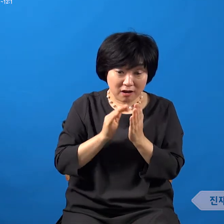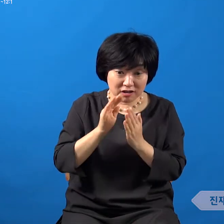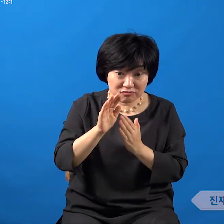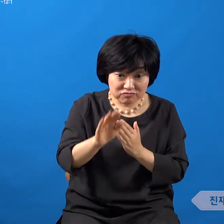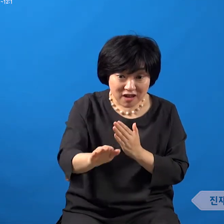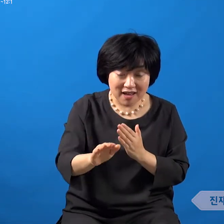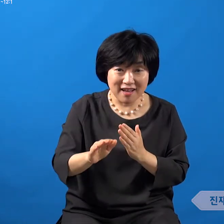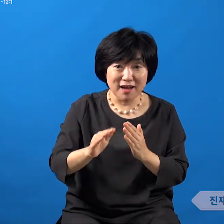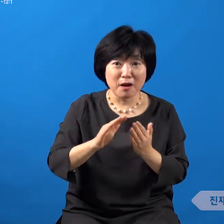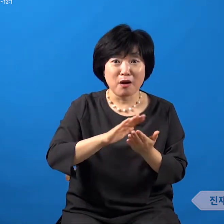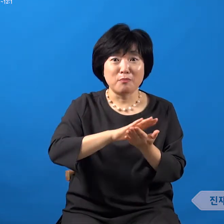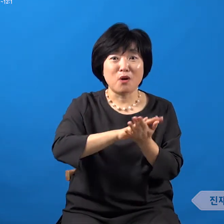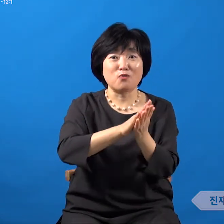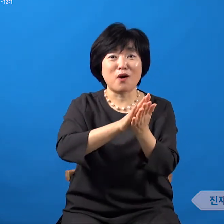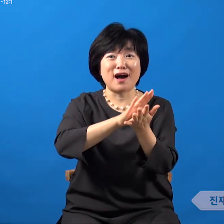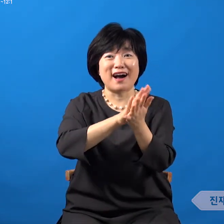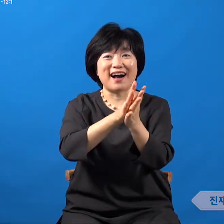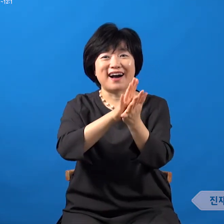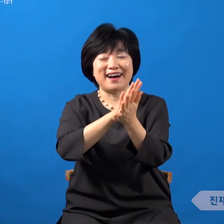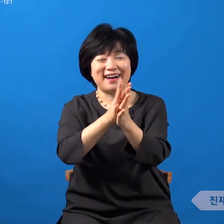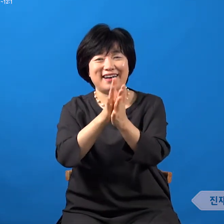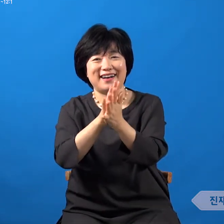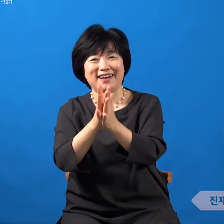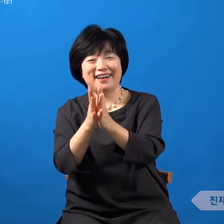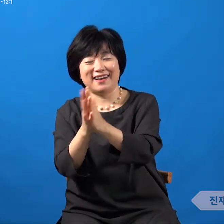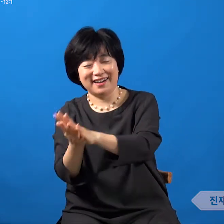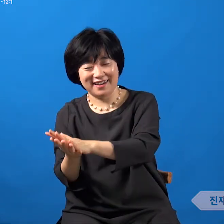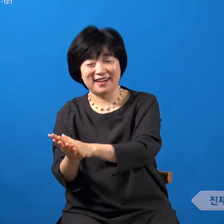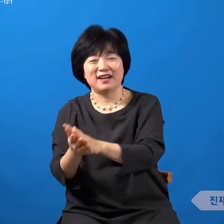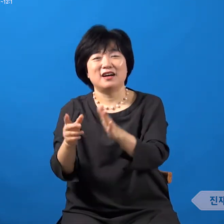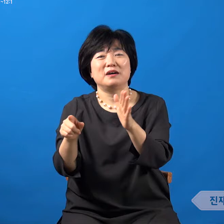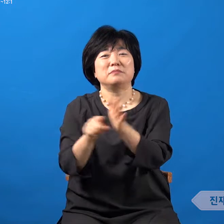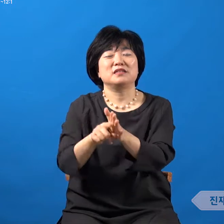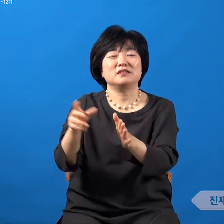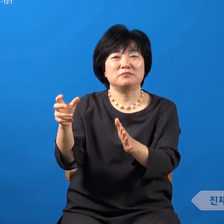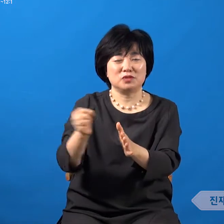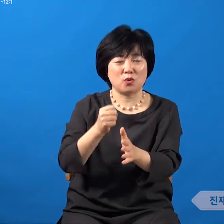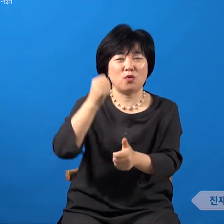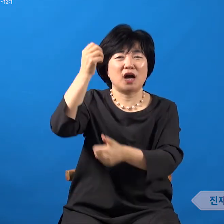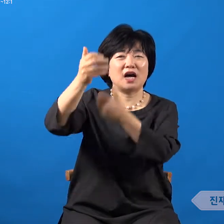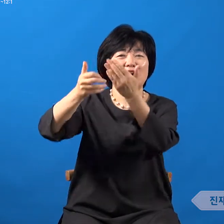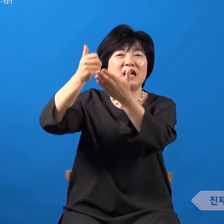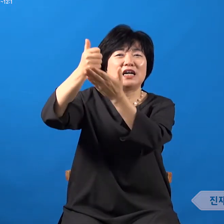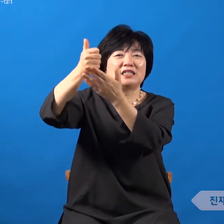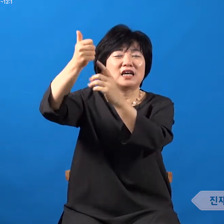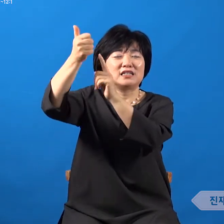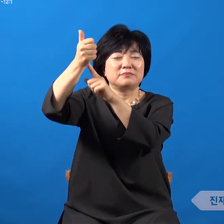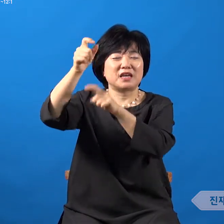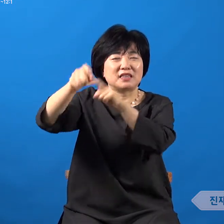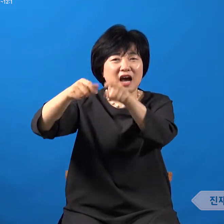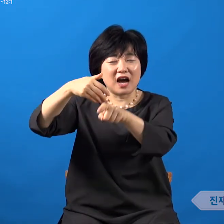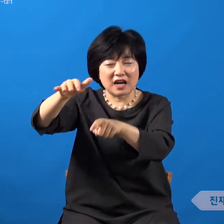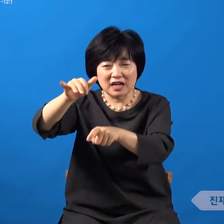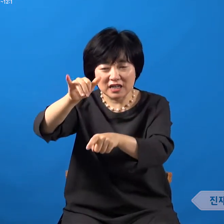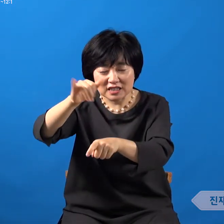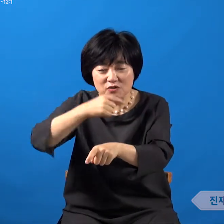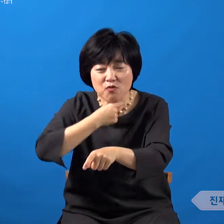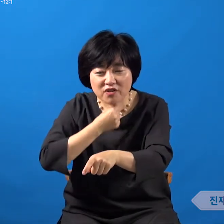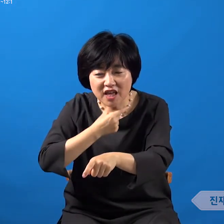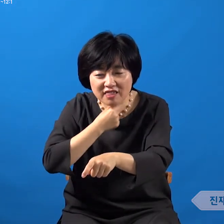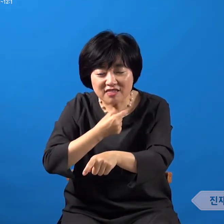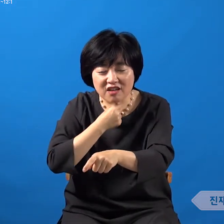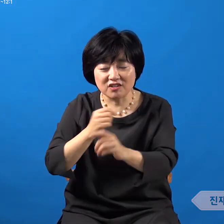시작합니다. 그리고 하나님의 역사가 이루어지기 시작하고 믿음으로 하나님 앞에 나가기를 원했던 그들